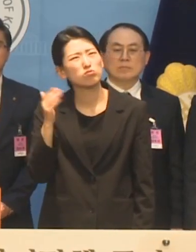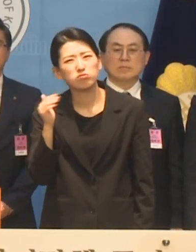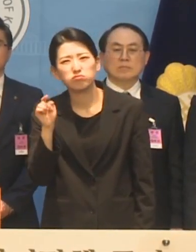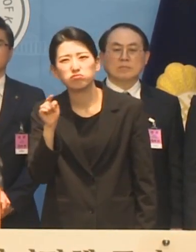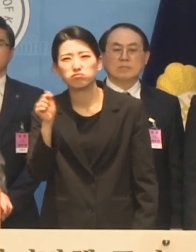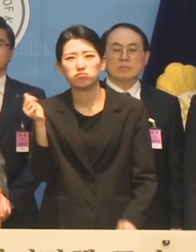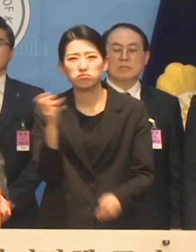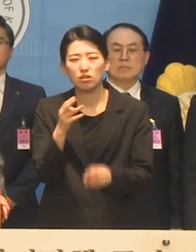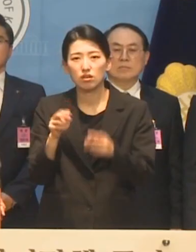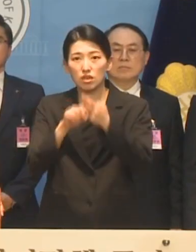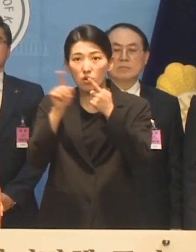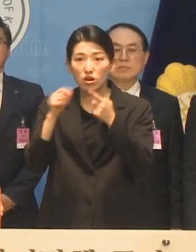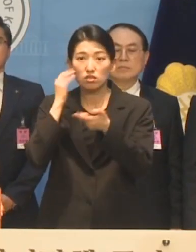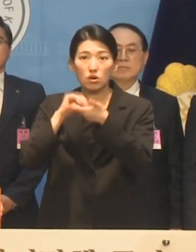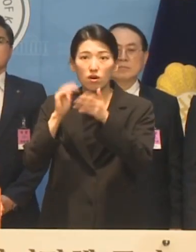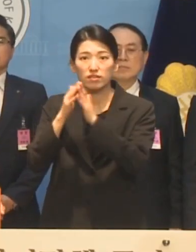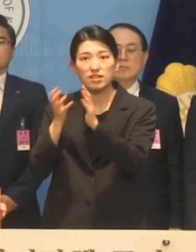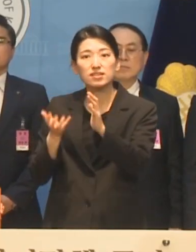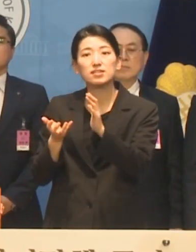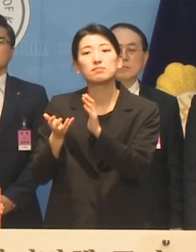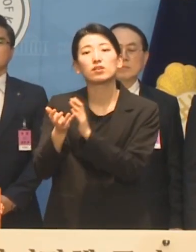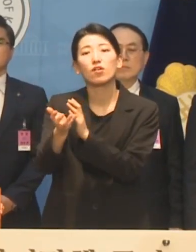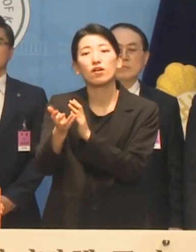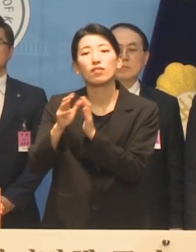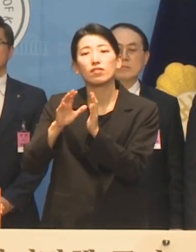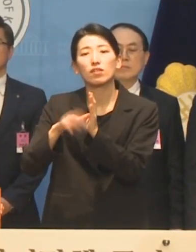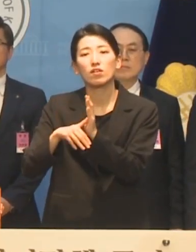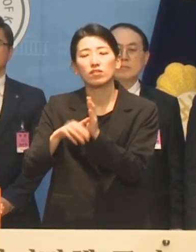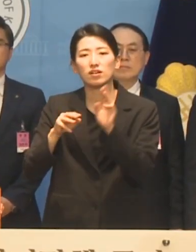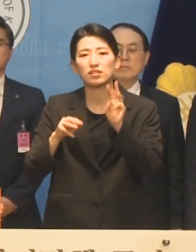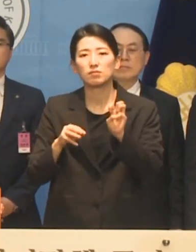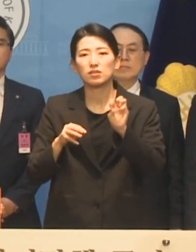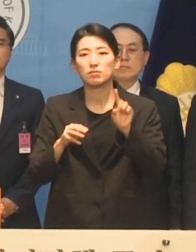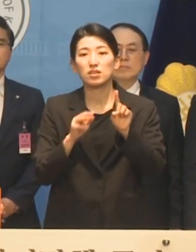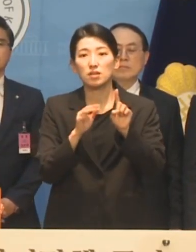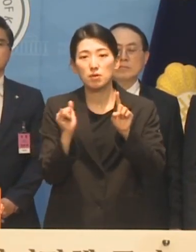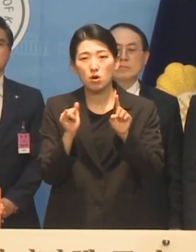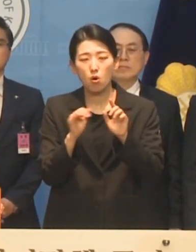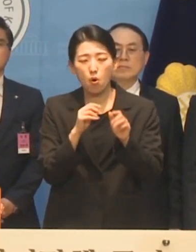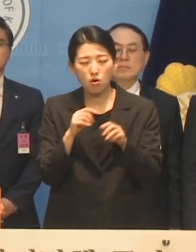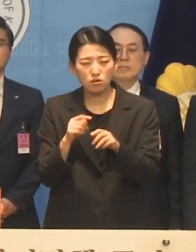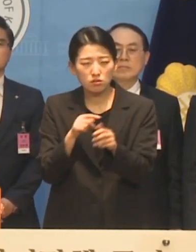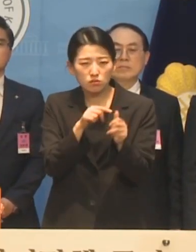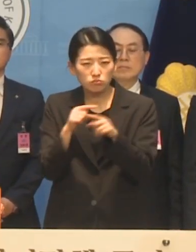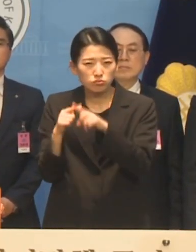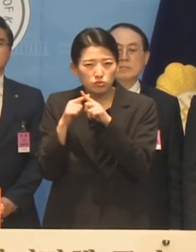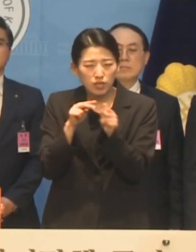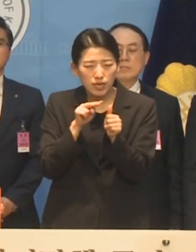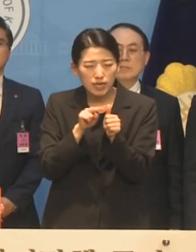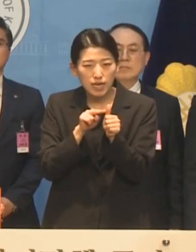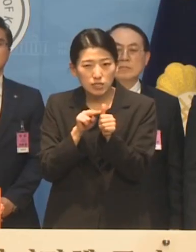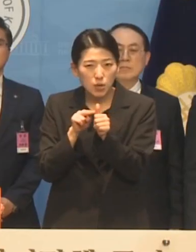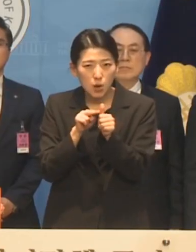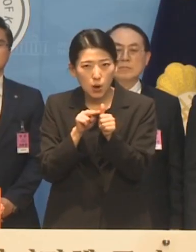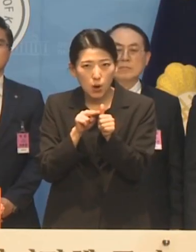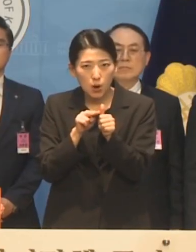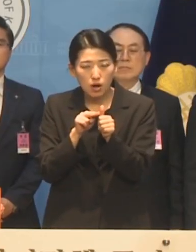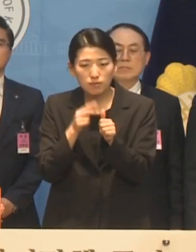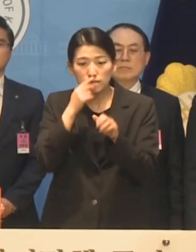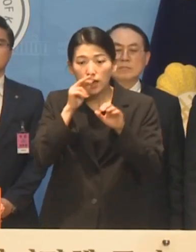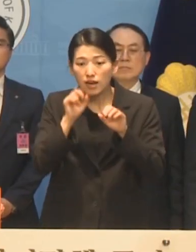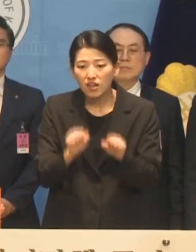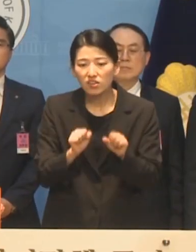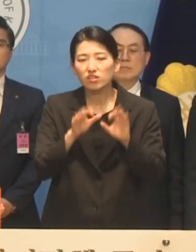21일 새벽 청와대를 습격하러 침투한 31명의 무장 간첩 중에 유일한 생존자인 김신조